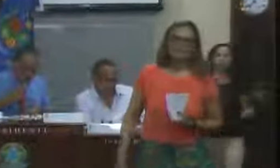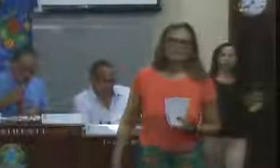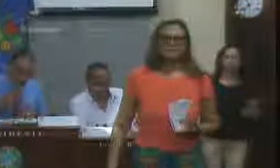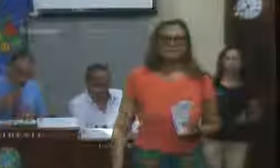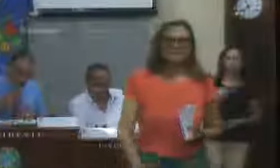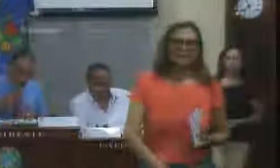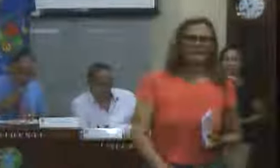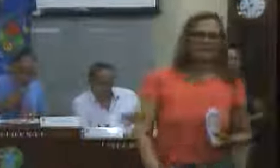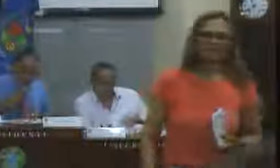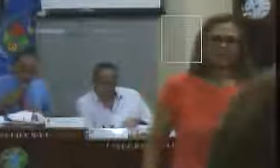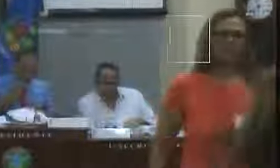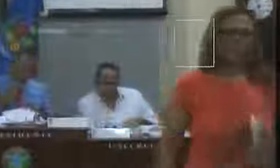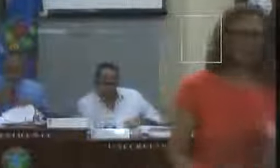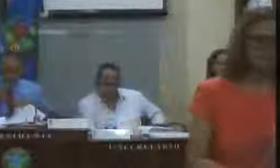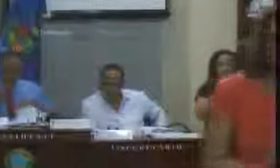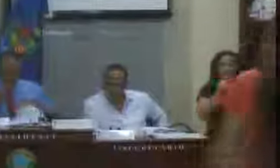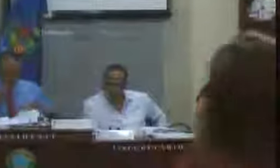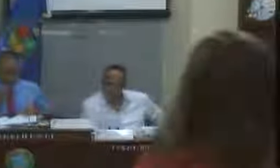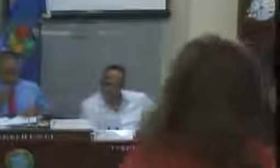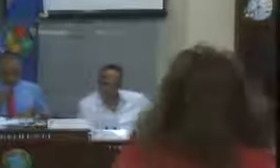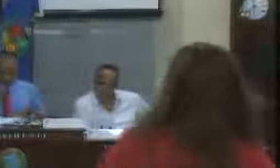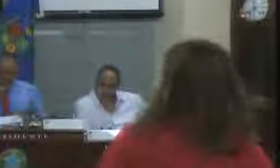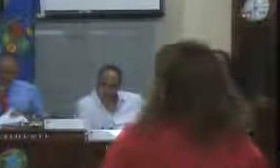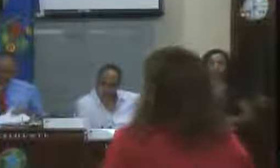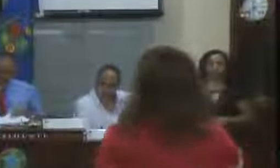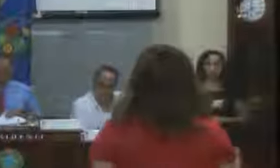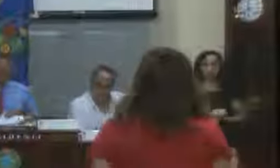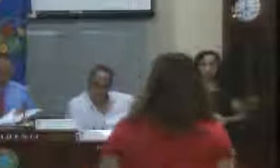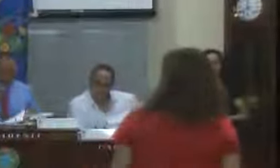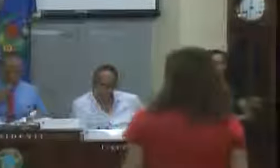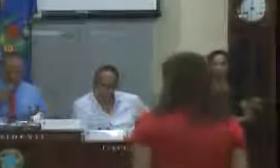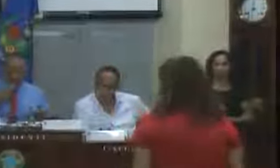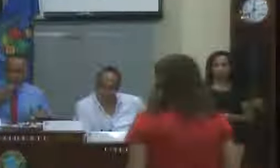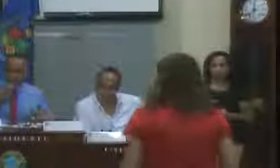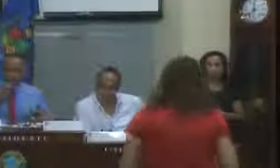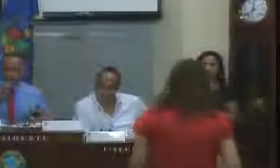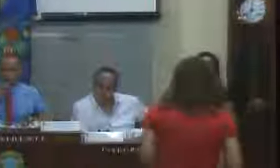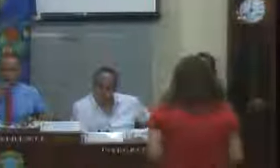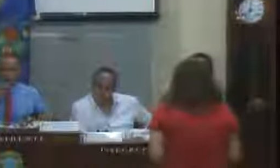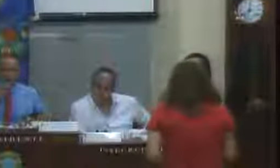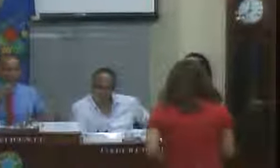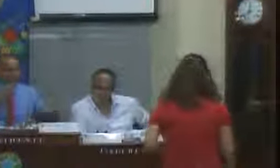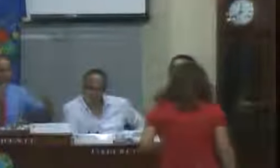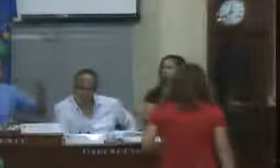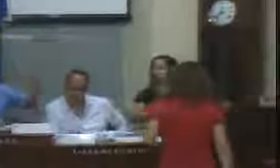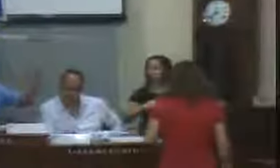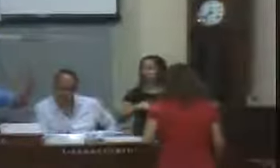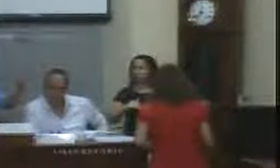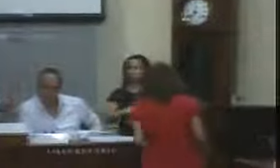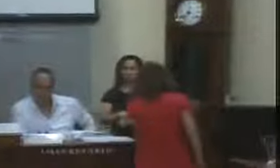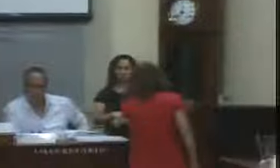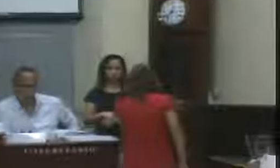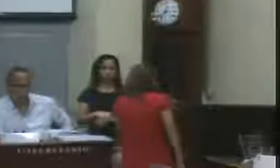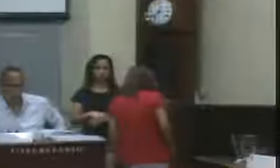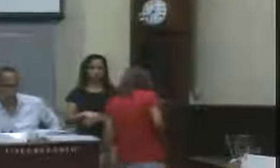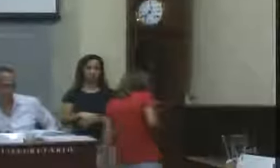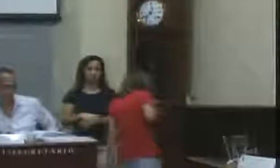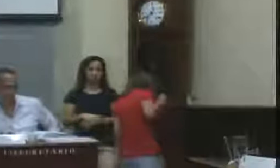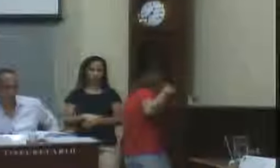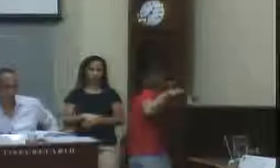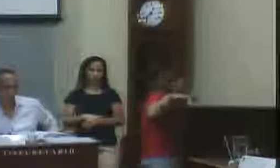Maria da Glória Figueiredo. Primeiro vereador a fazer o questionamento, a vereadora...